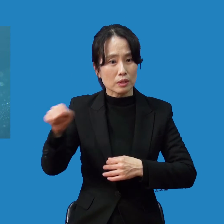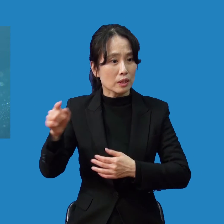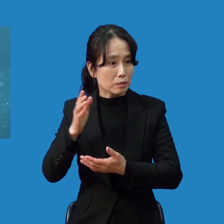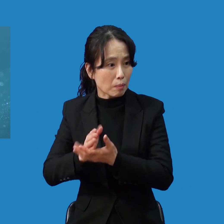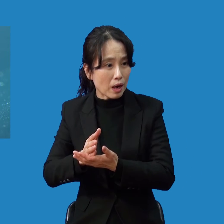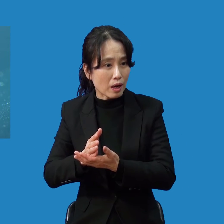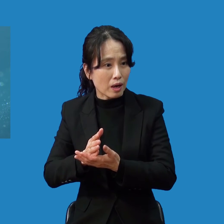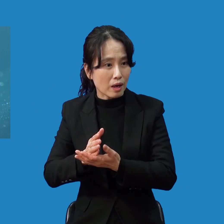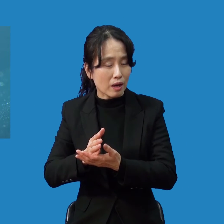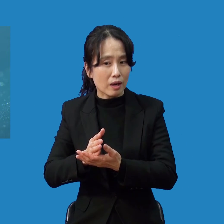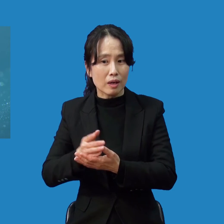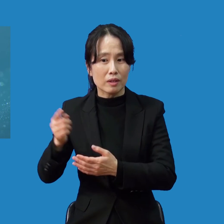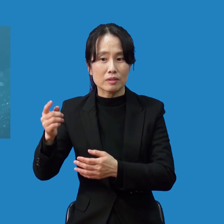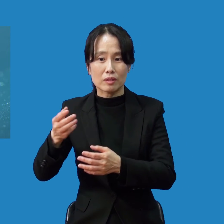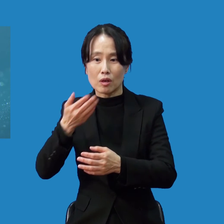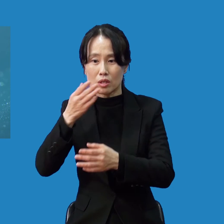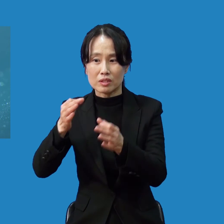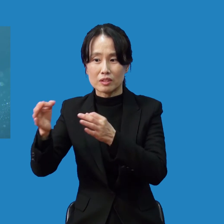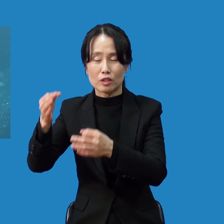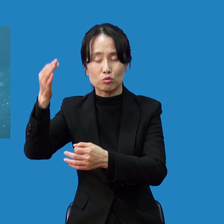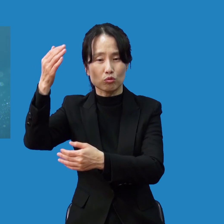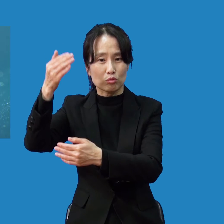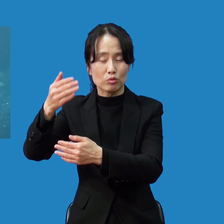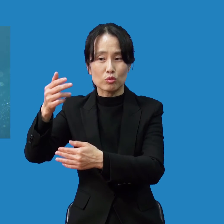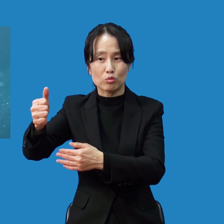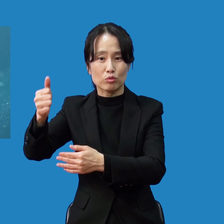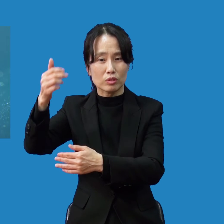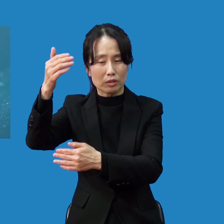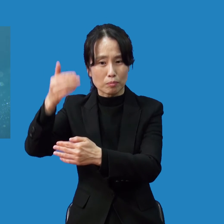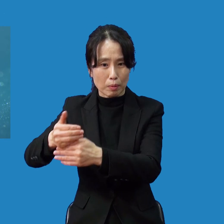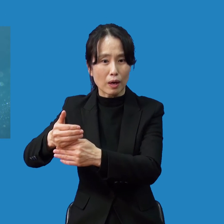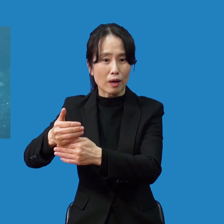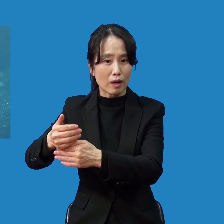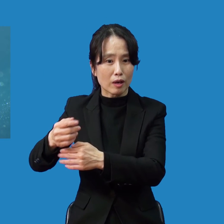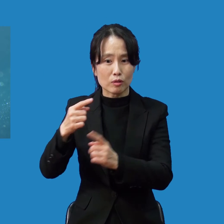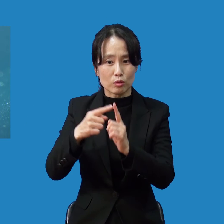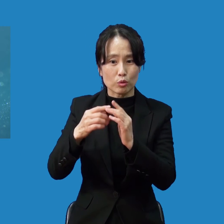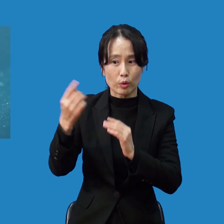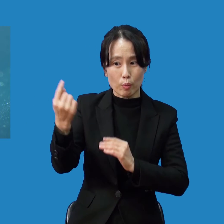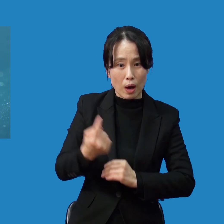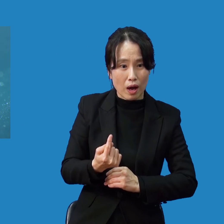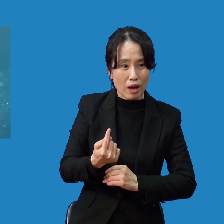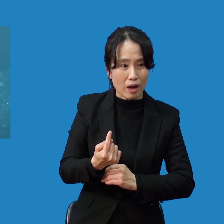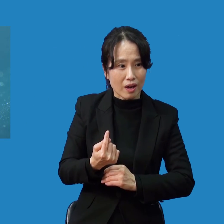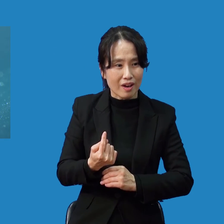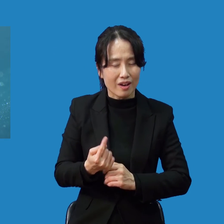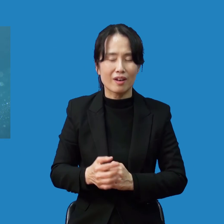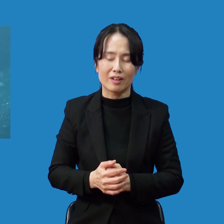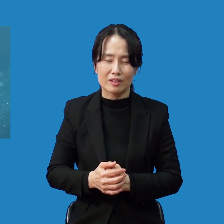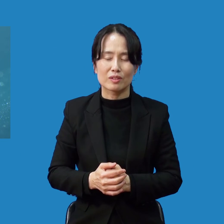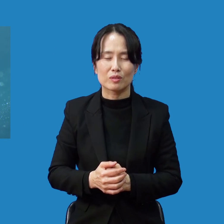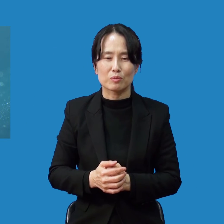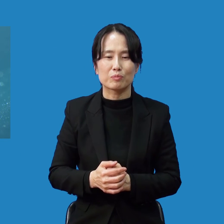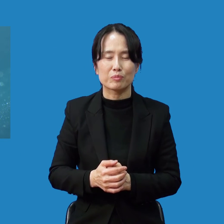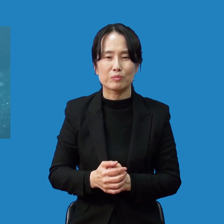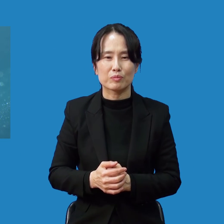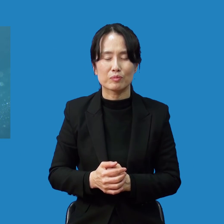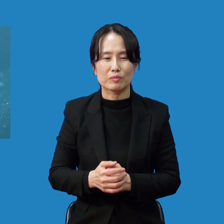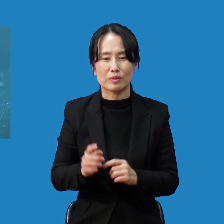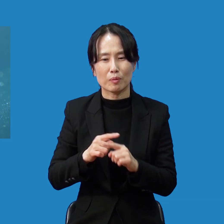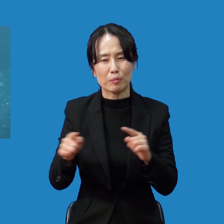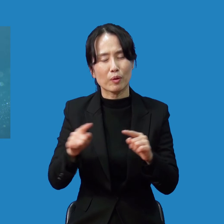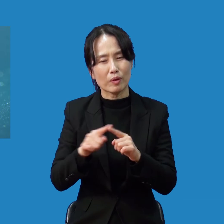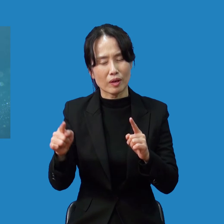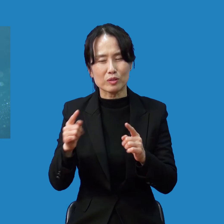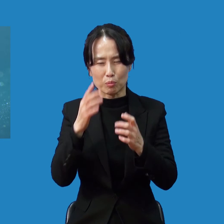또 아니겠지요. 그러니까 그건 좀 판단하기가 복잡한 문제이기는 합니다. 어떤